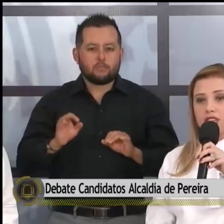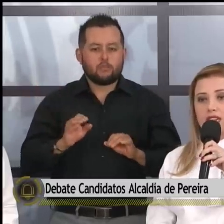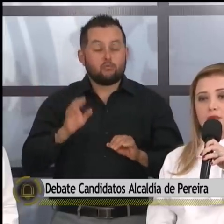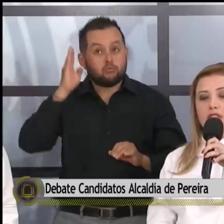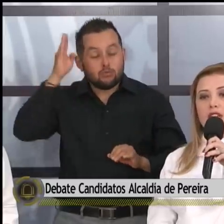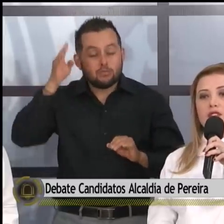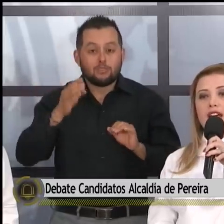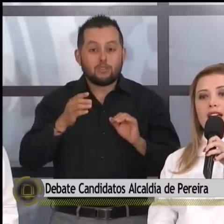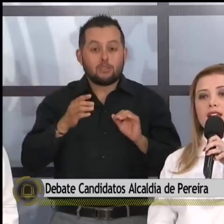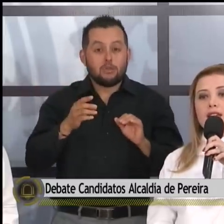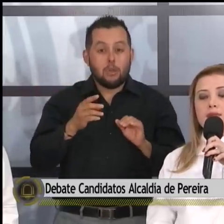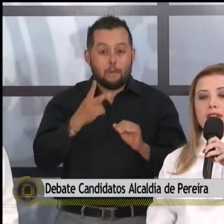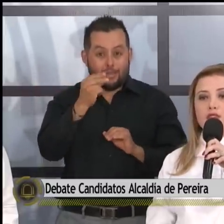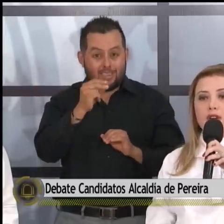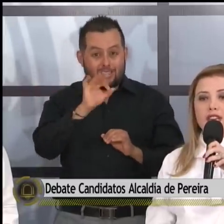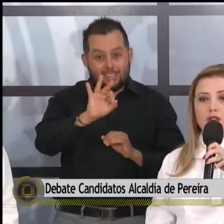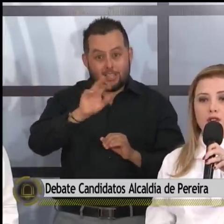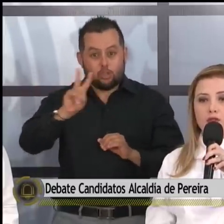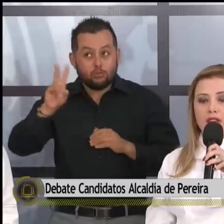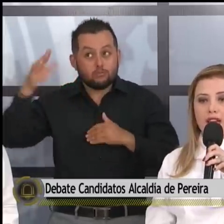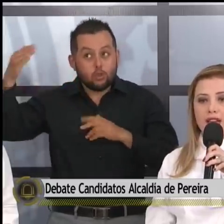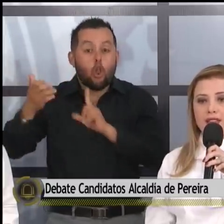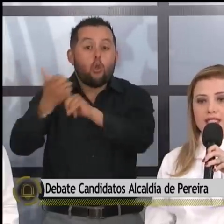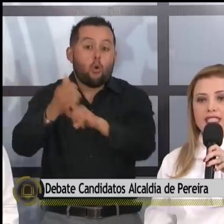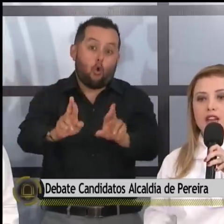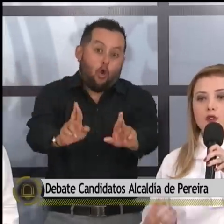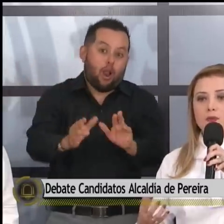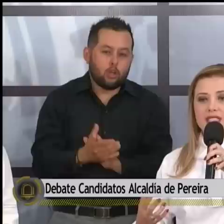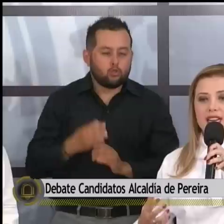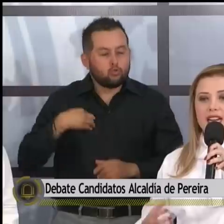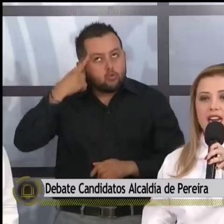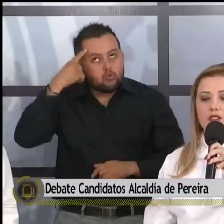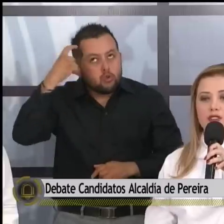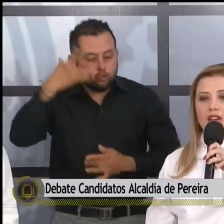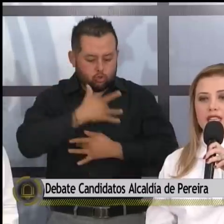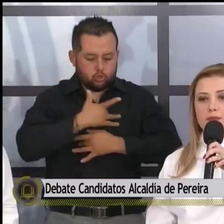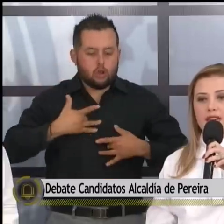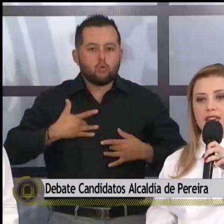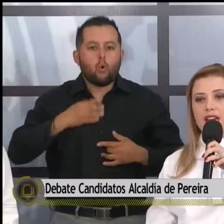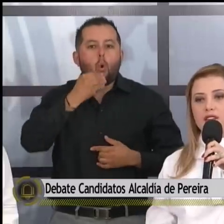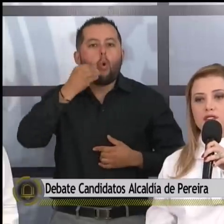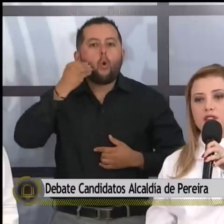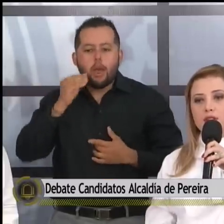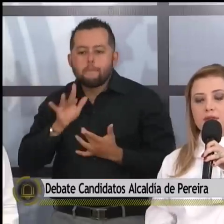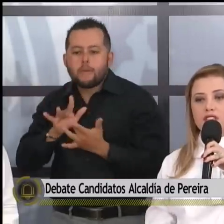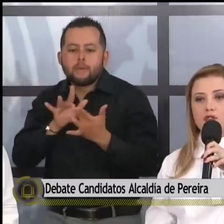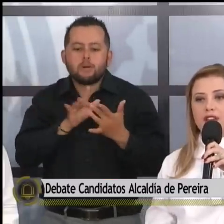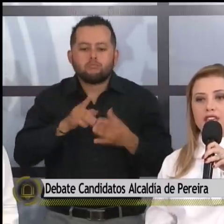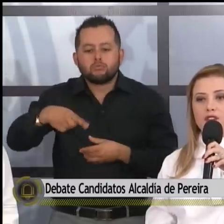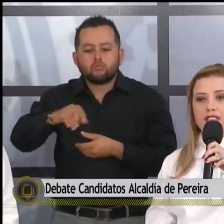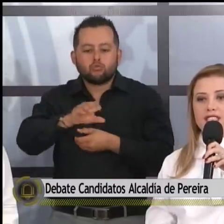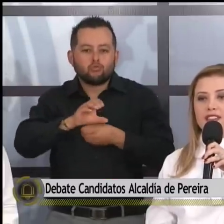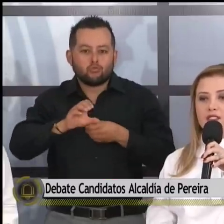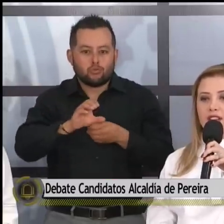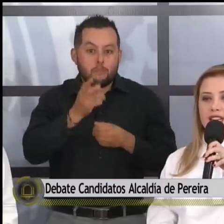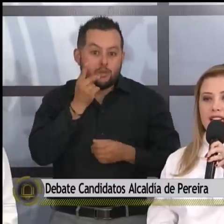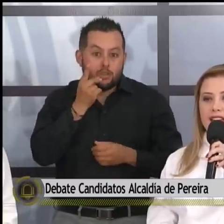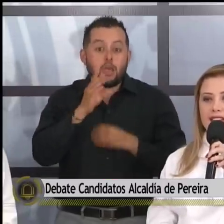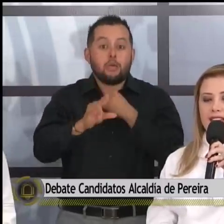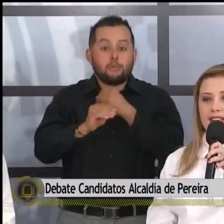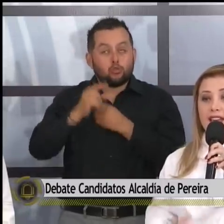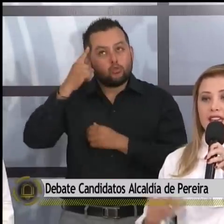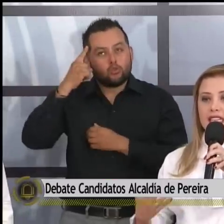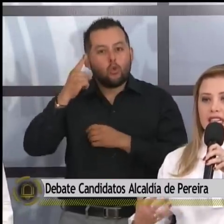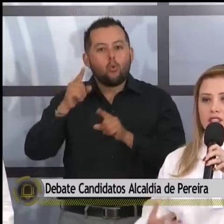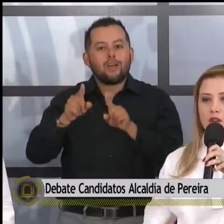2032 lo tenemos que lograr. Me sueño una salud más cercana a los hogares pereiranos. Me sueño el centro